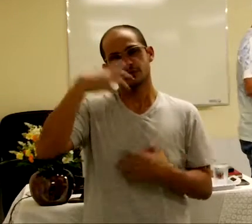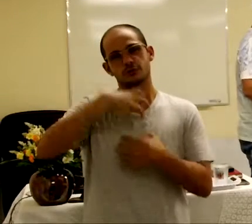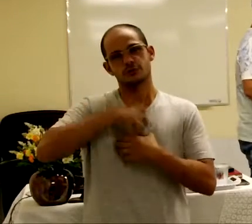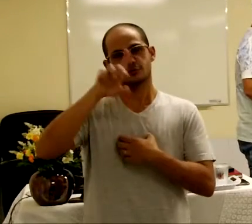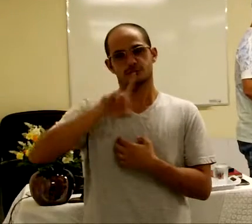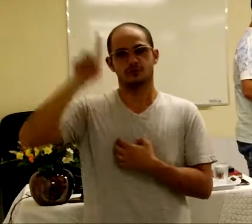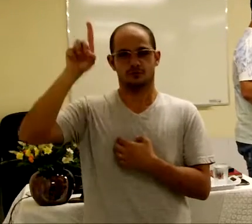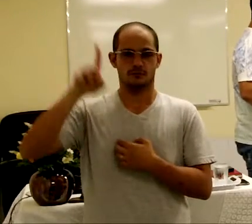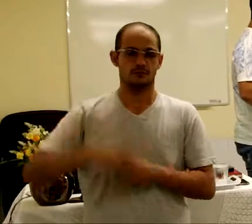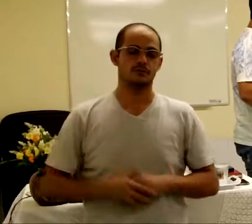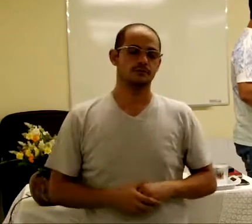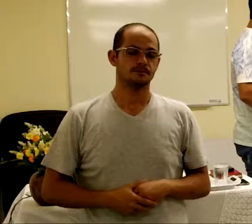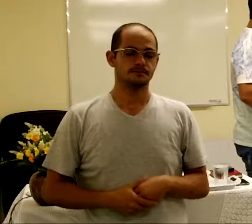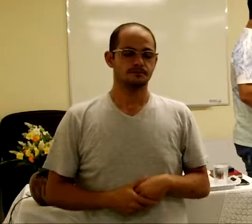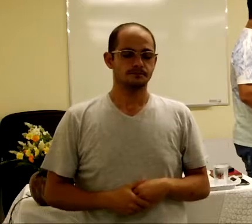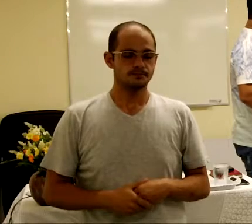nesses momentos aí também.